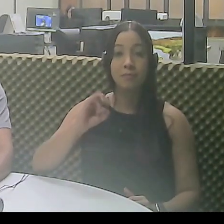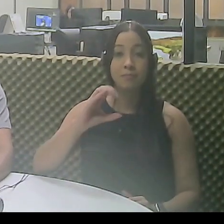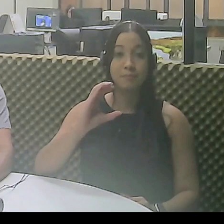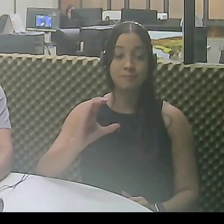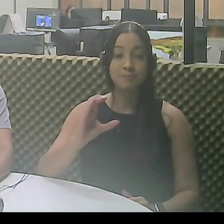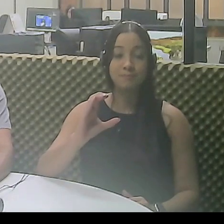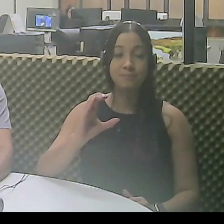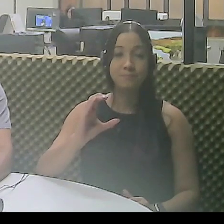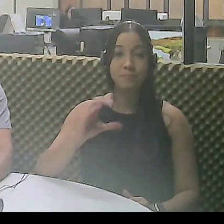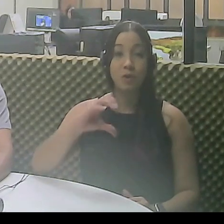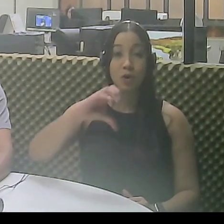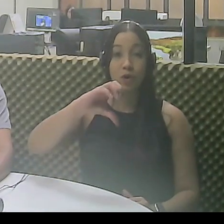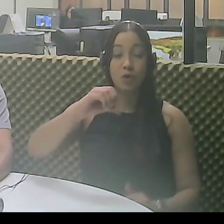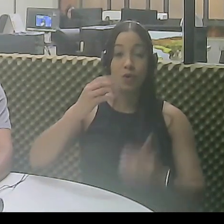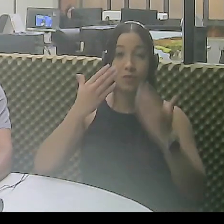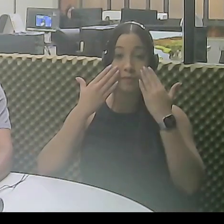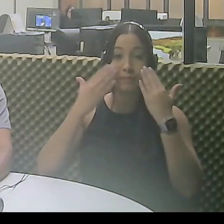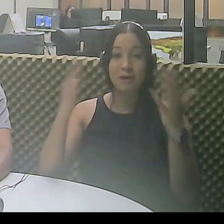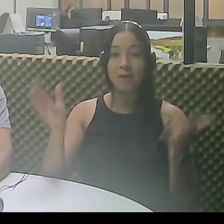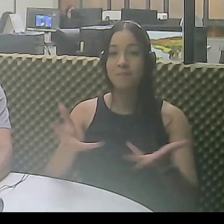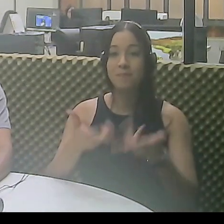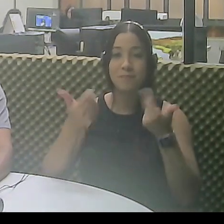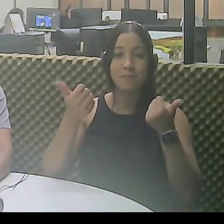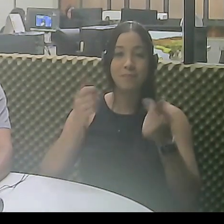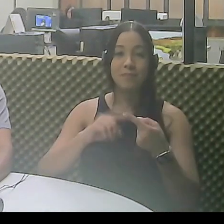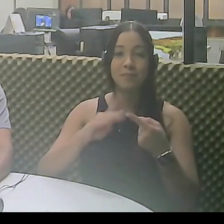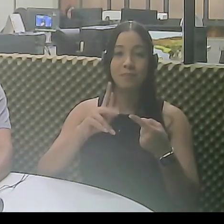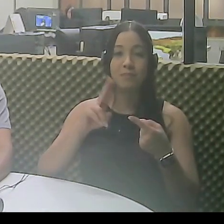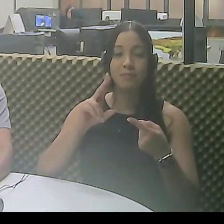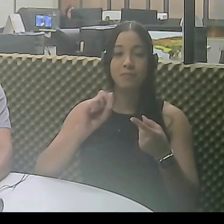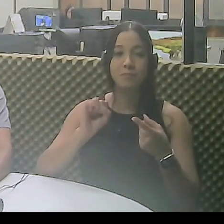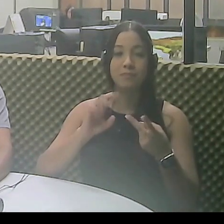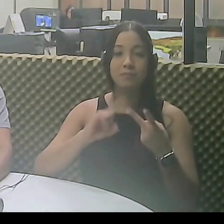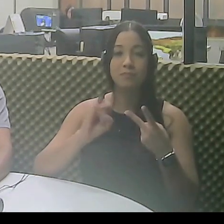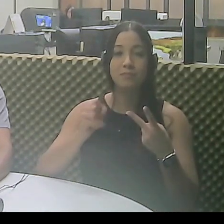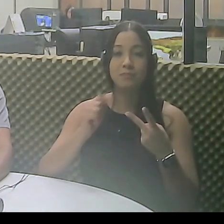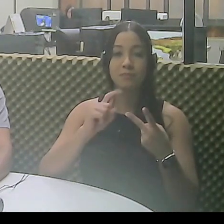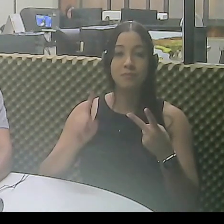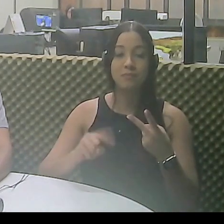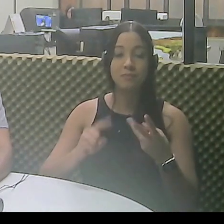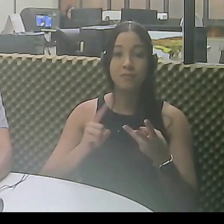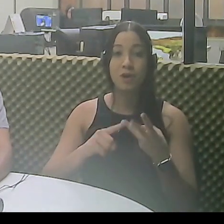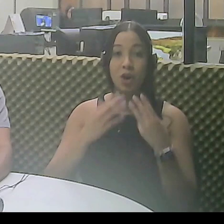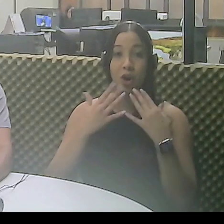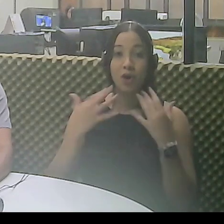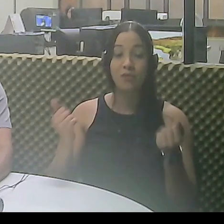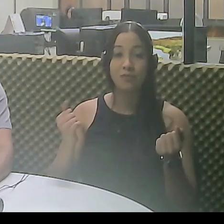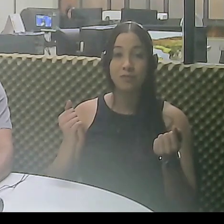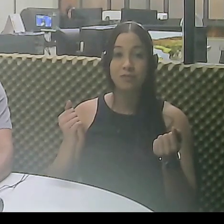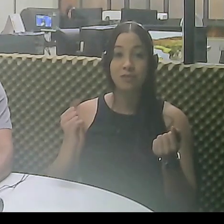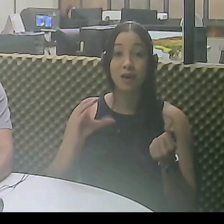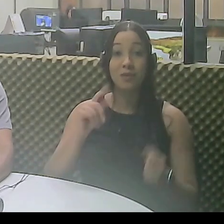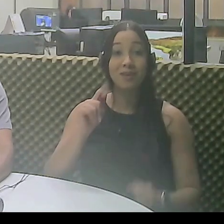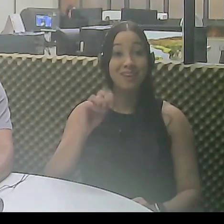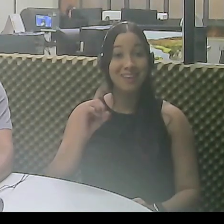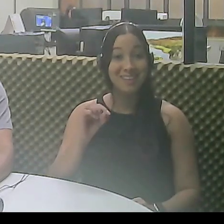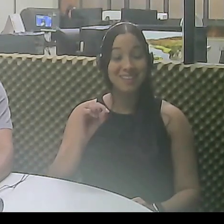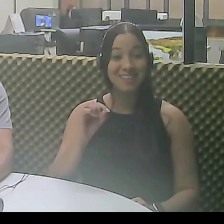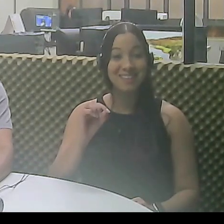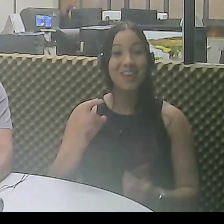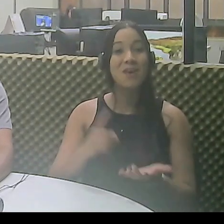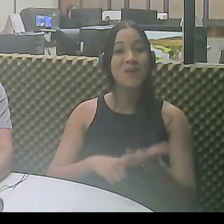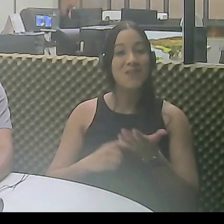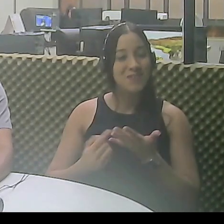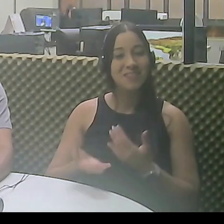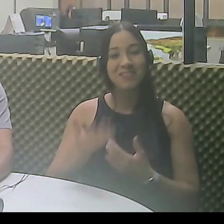PMIC. São 9 atrações com o melhor do blues, jazz e uma novidade para esta edição, o Congado. Reforçando o